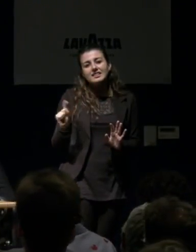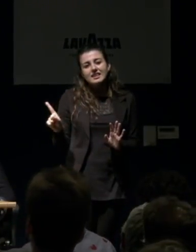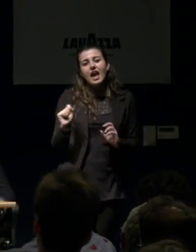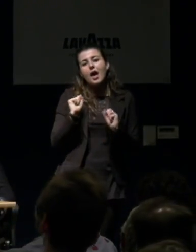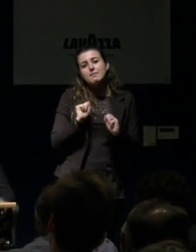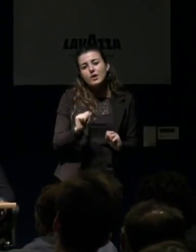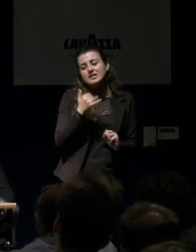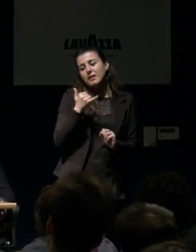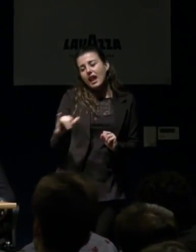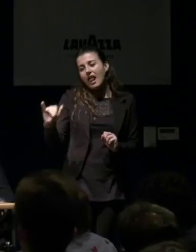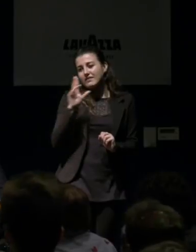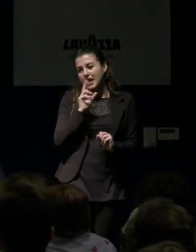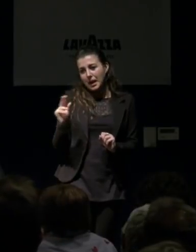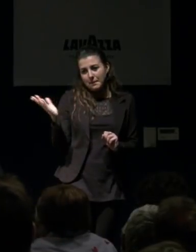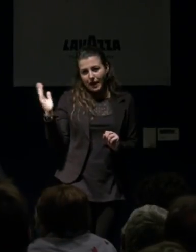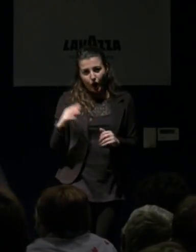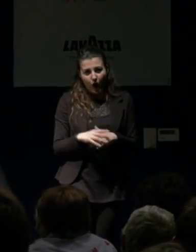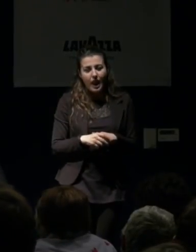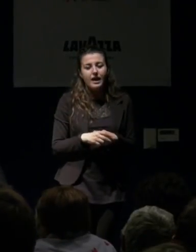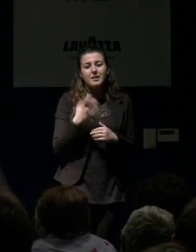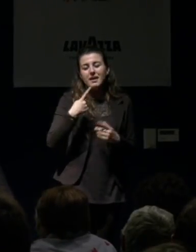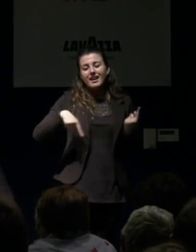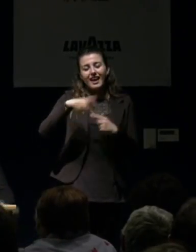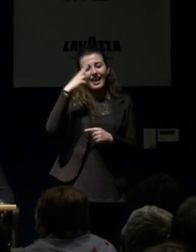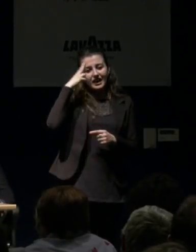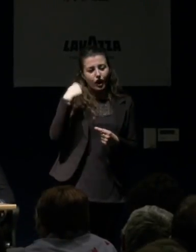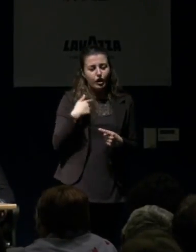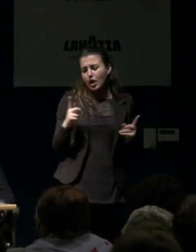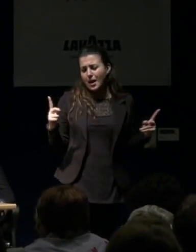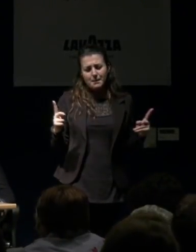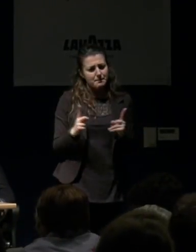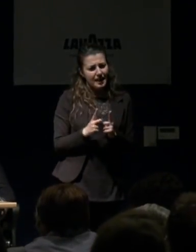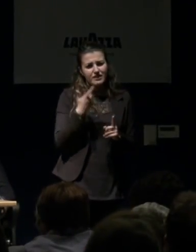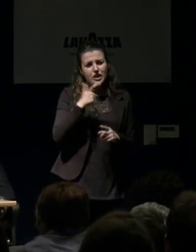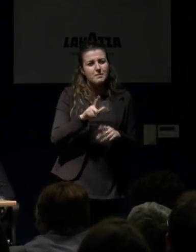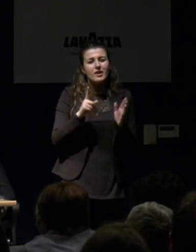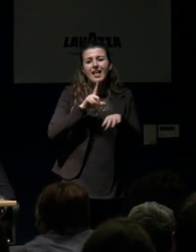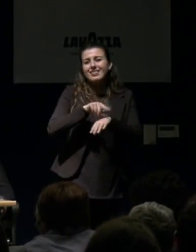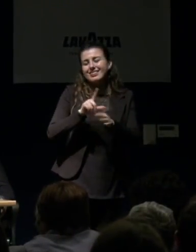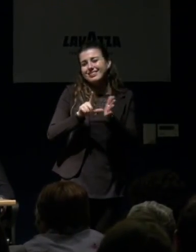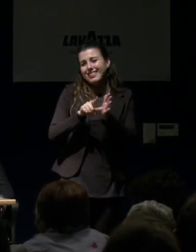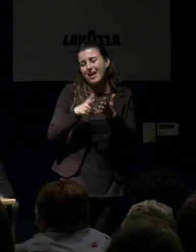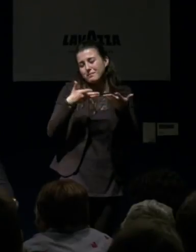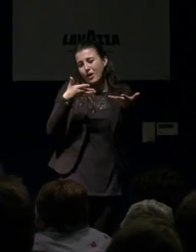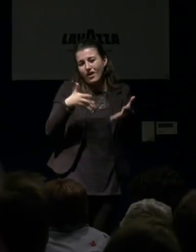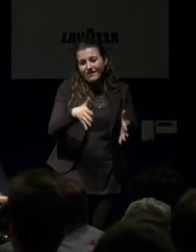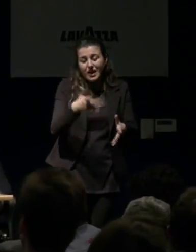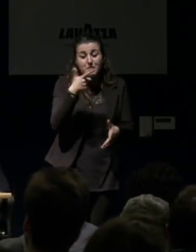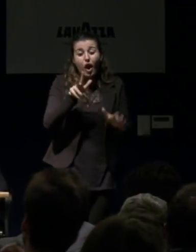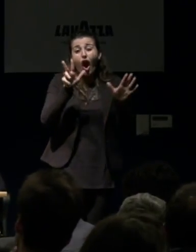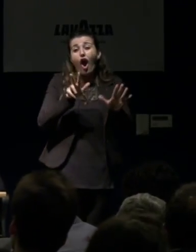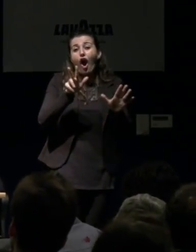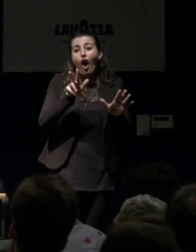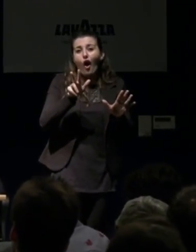l'ultima parola diciamo di questo gioiello di ricordi sarò brevissima visto e visti i tempi e visto che le 8 c